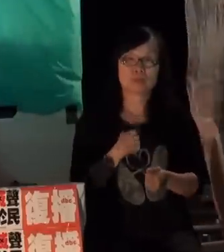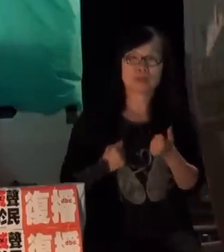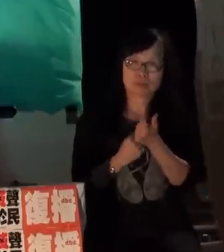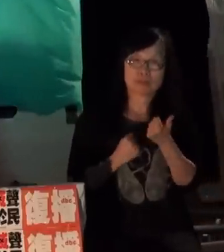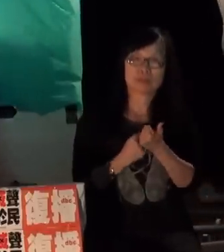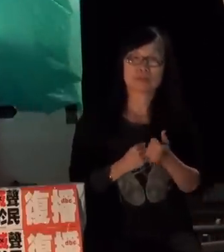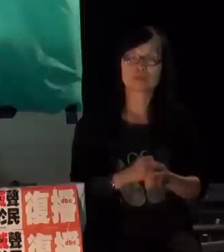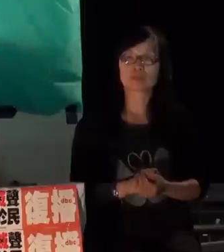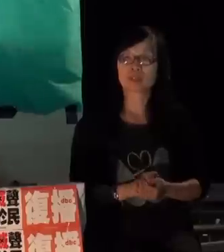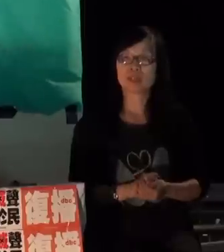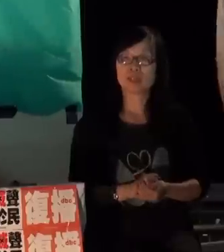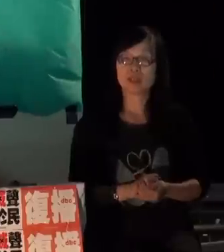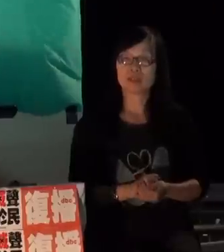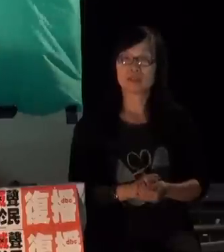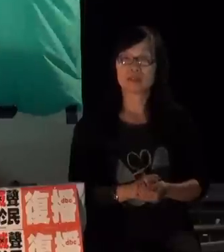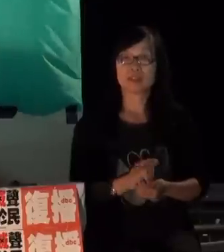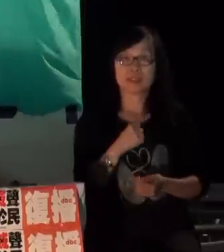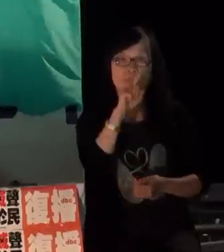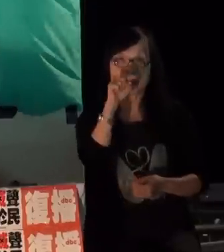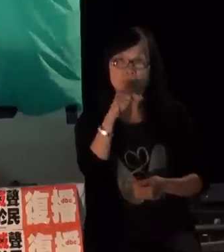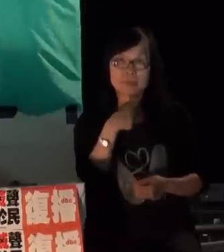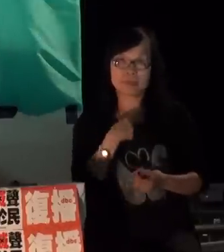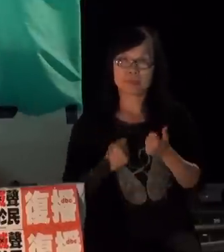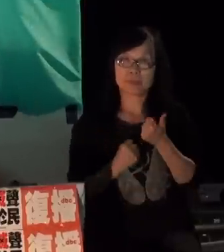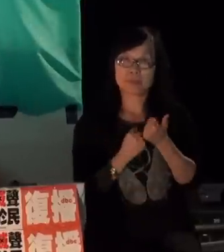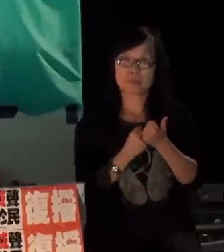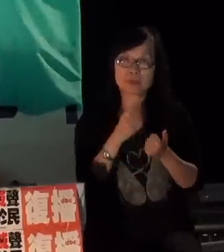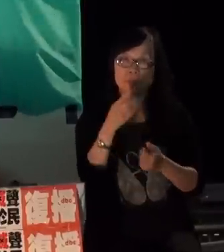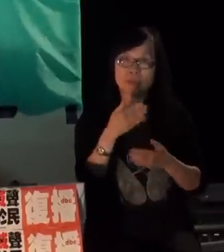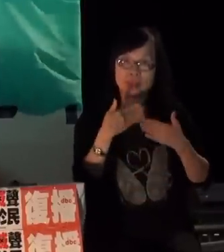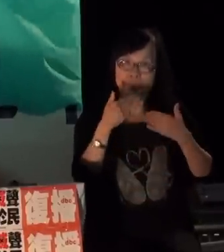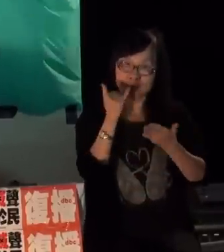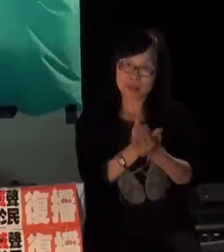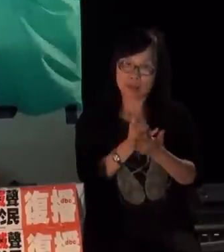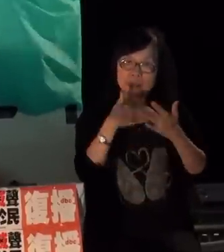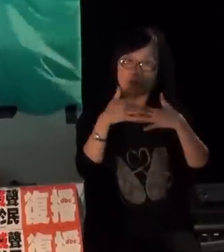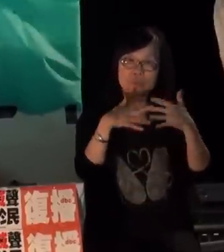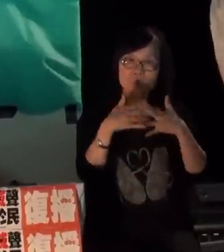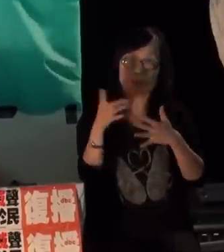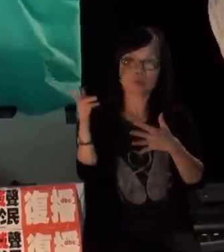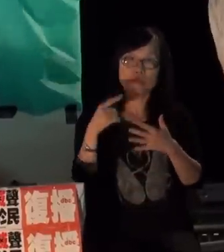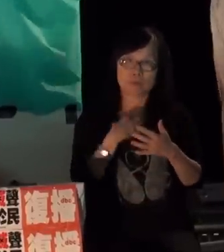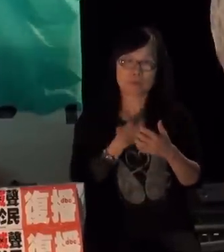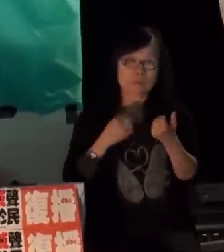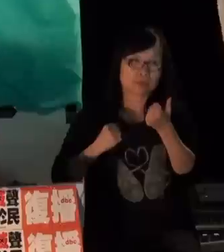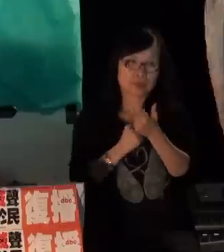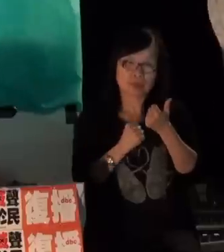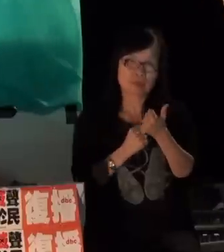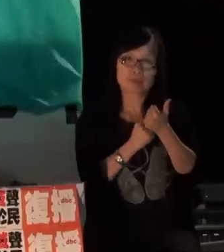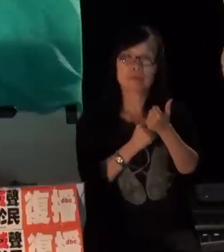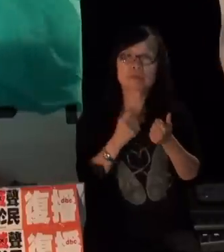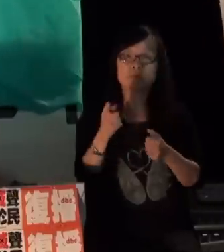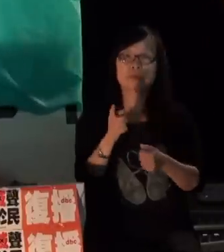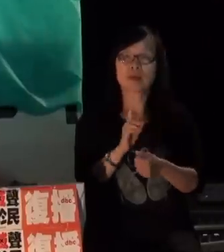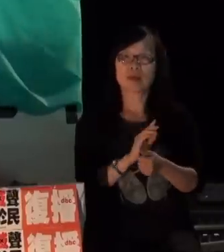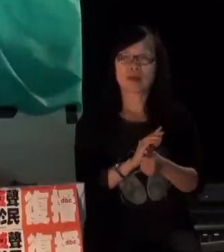係我點解會撐佢咧？就係佢呢件事上面係更加值得我撐咧，就係、是。不